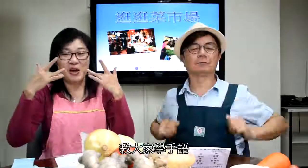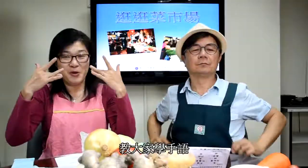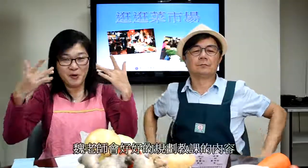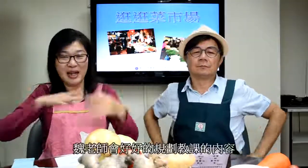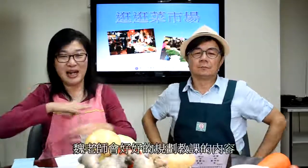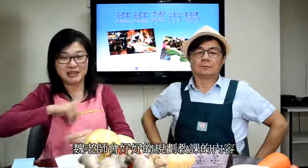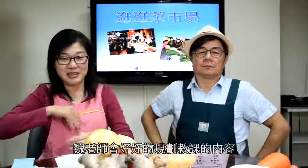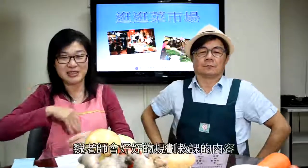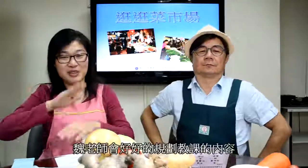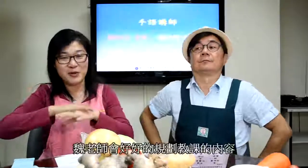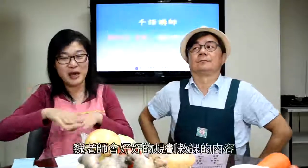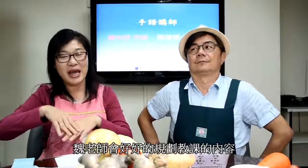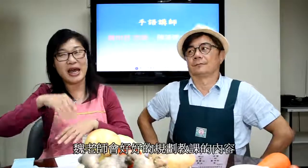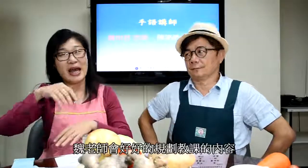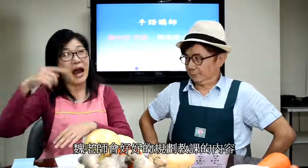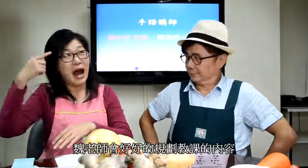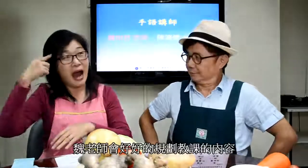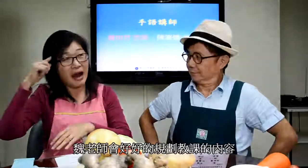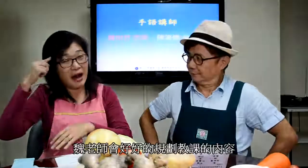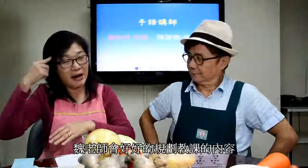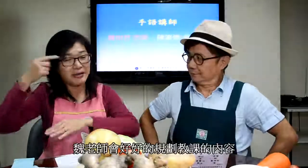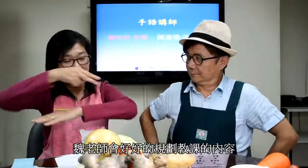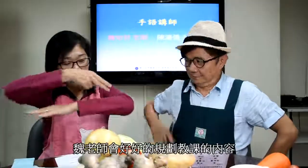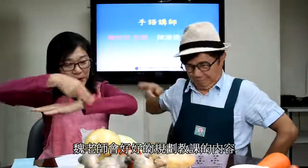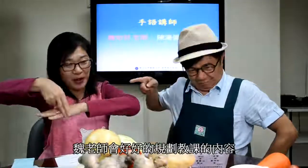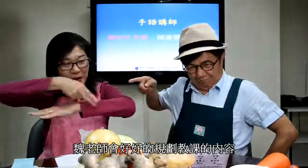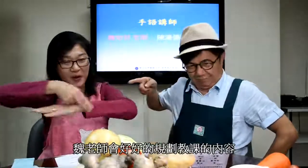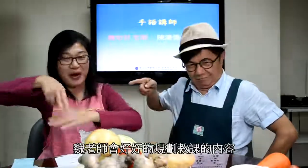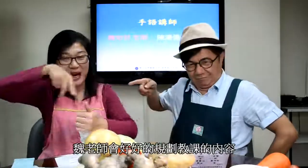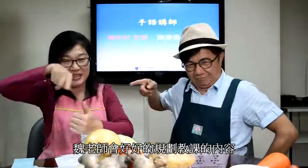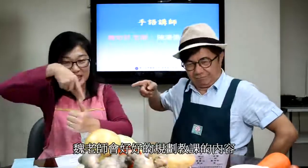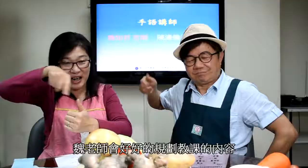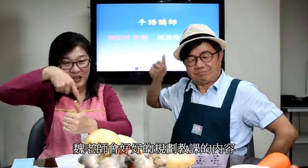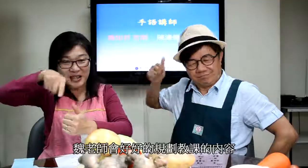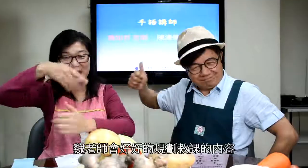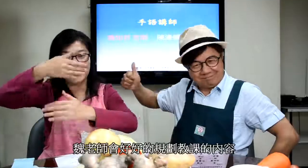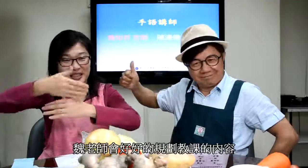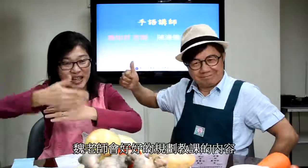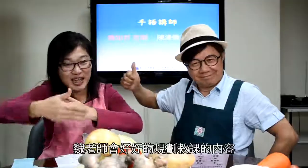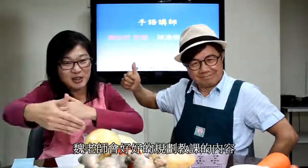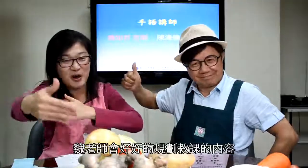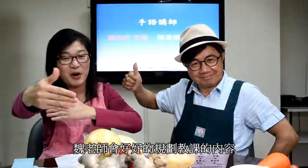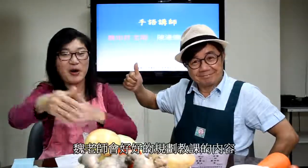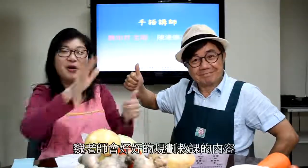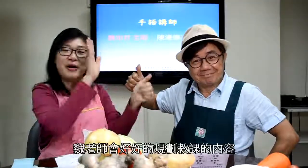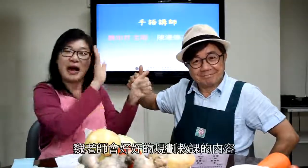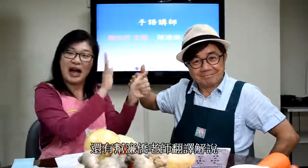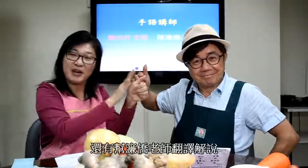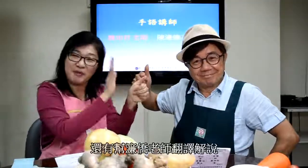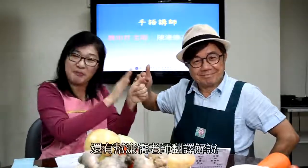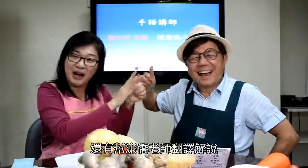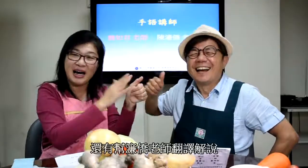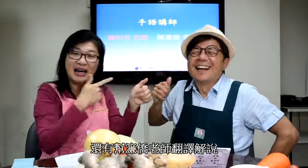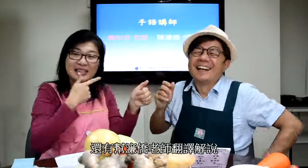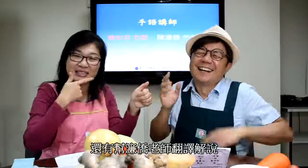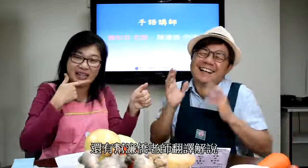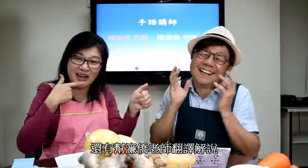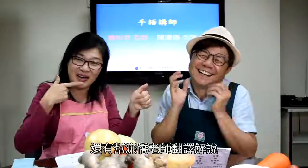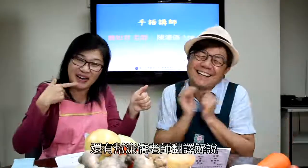魏老师会好好的规划教课的内容，还有帮乔老